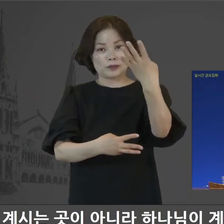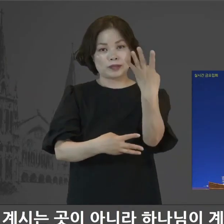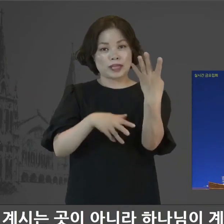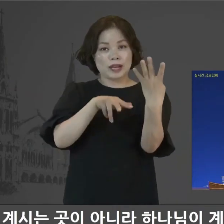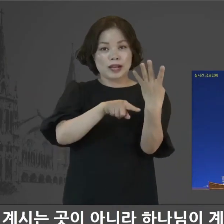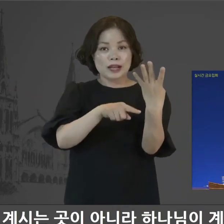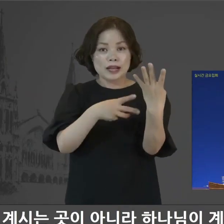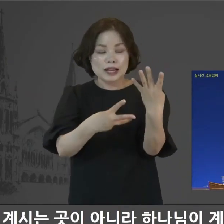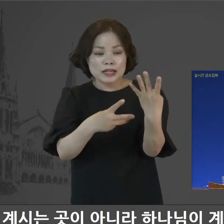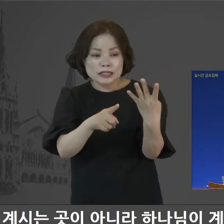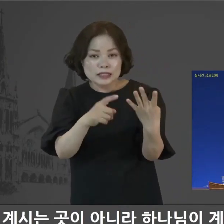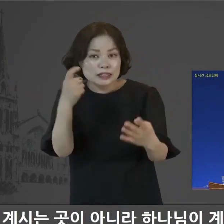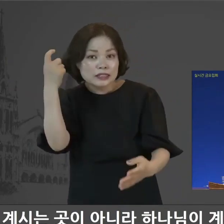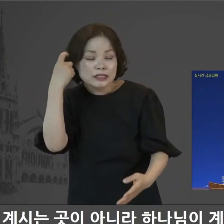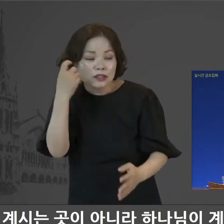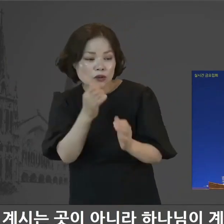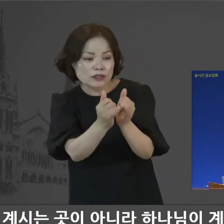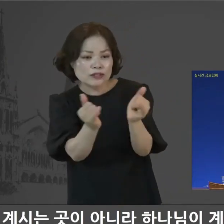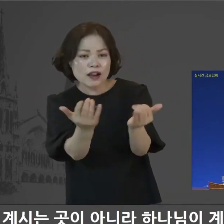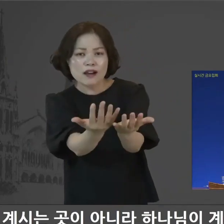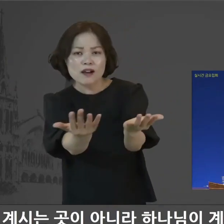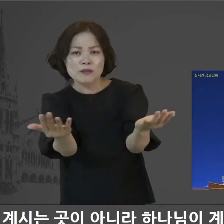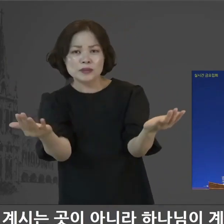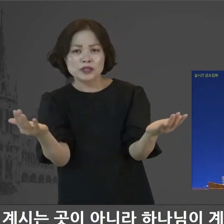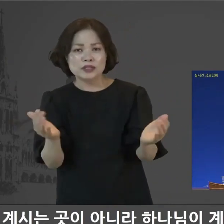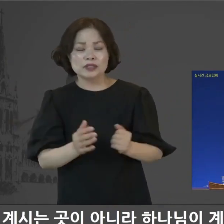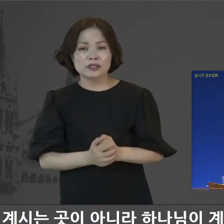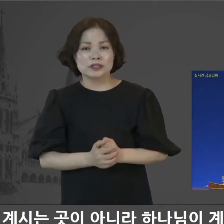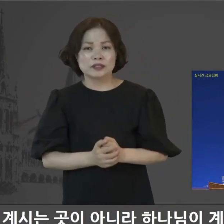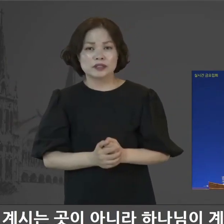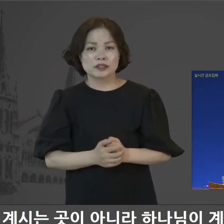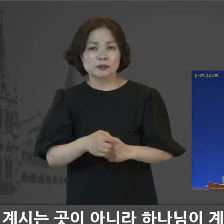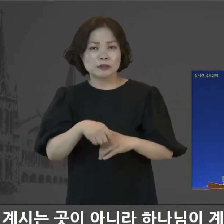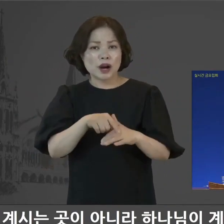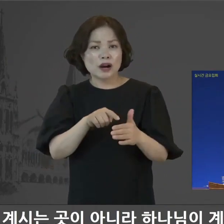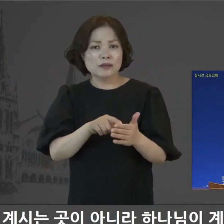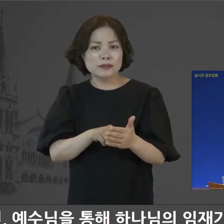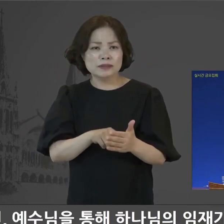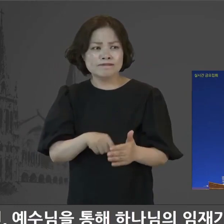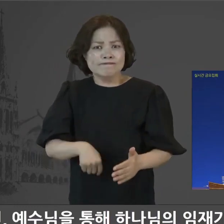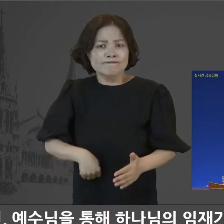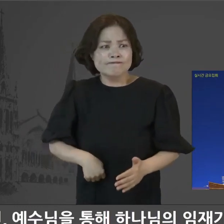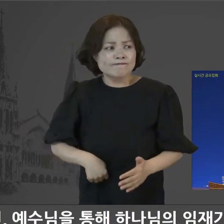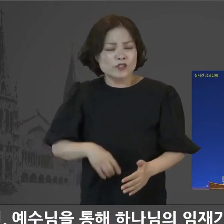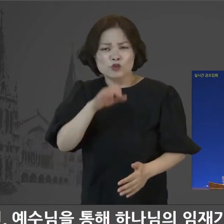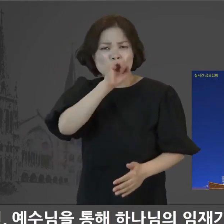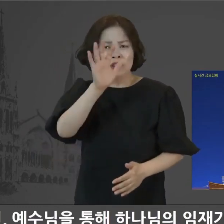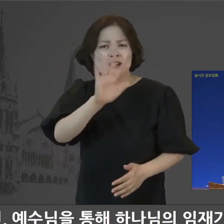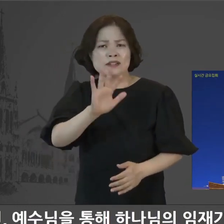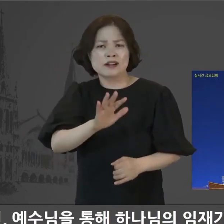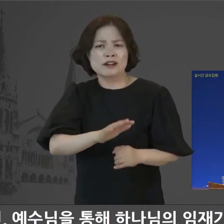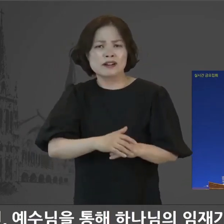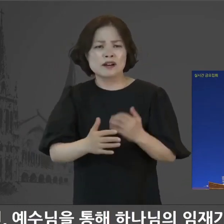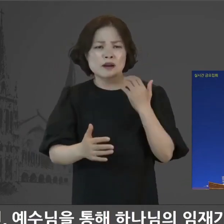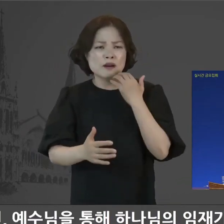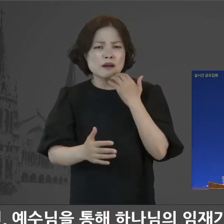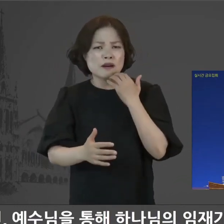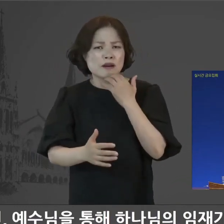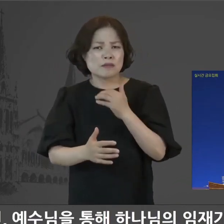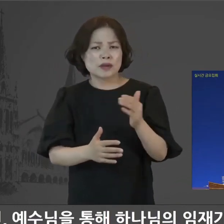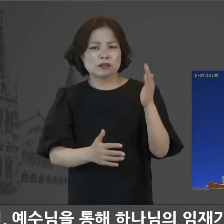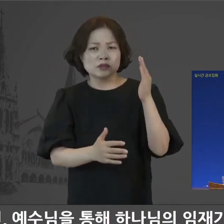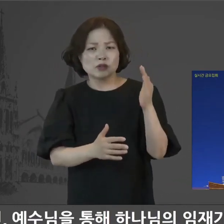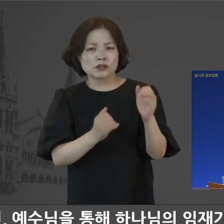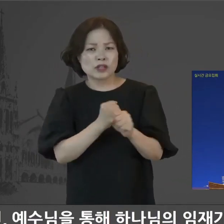54절. 이 얘기를 듣고 있던 사람들이 이 마음에 찔렸는데, 이게 좋게 찔린 게 아닙니다. 베드로 설교를 듣고 마음에